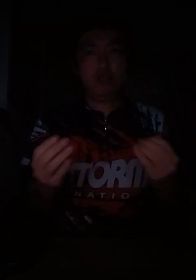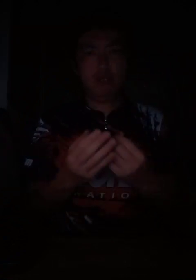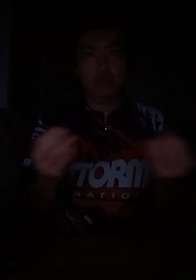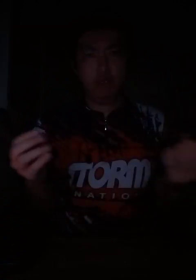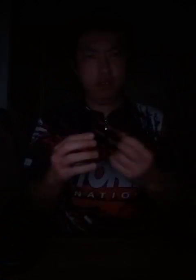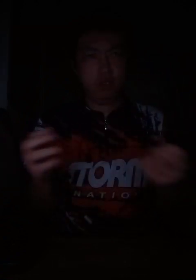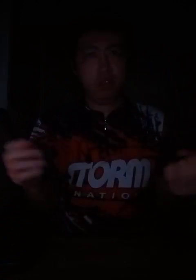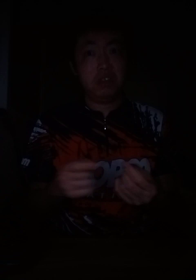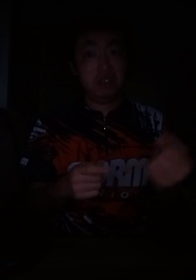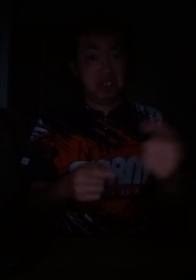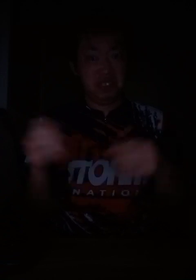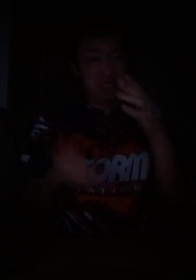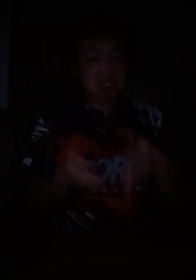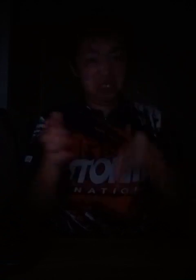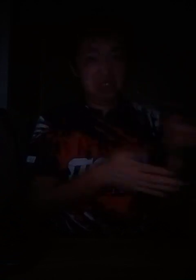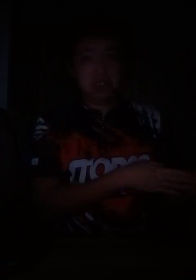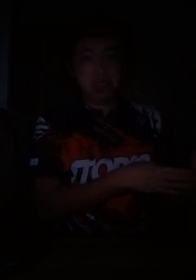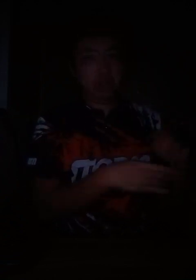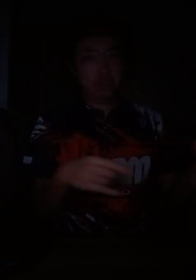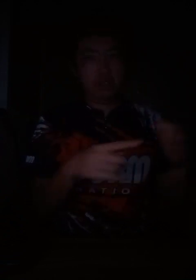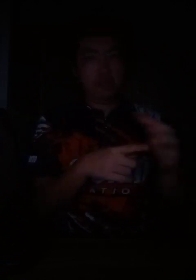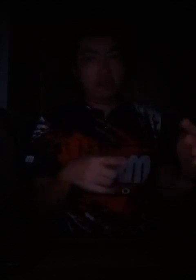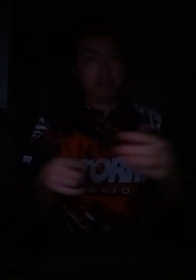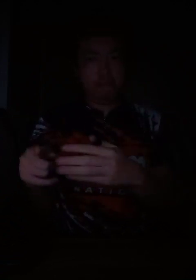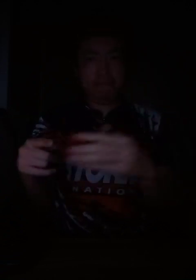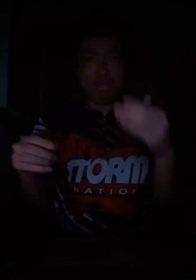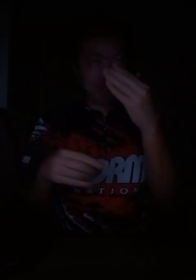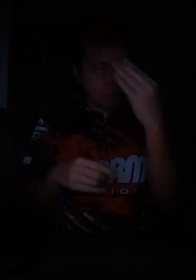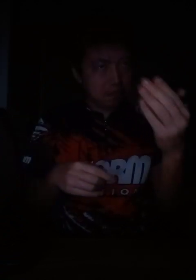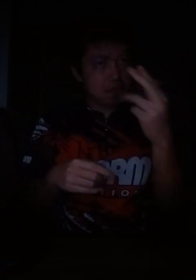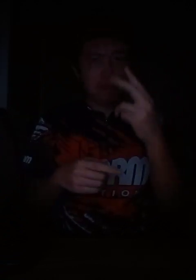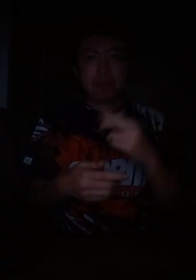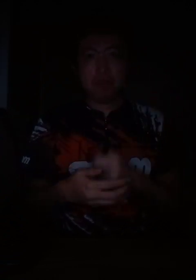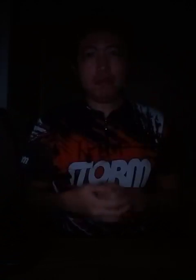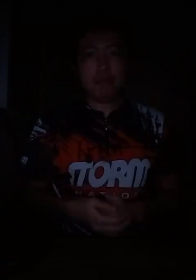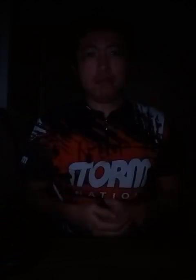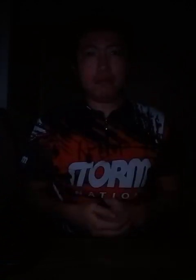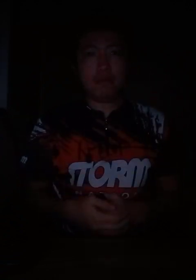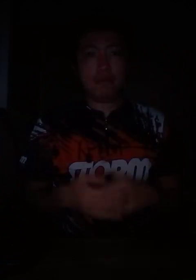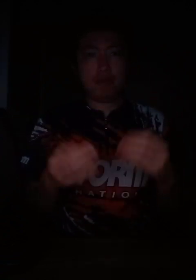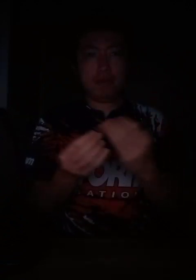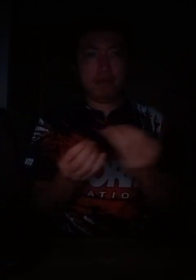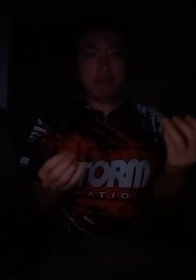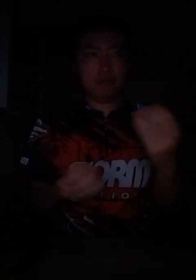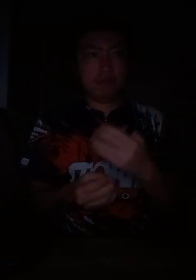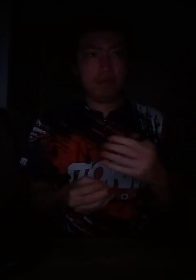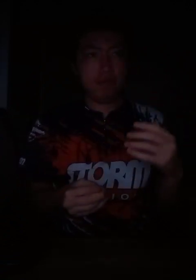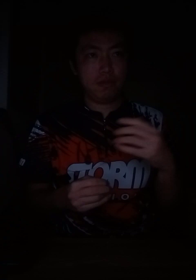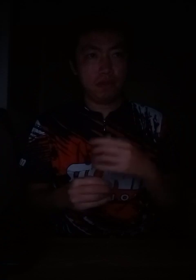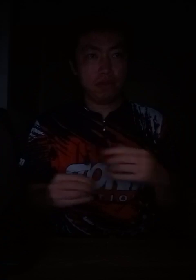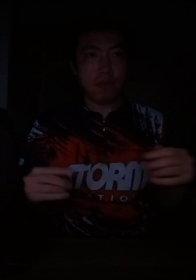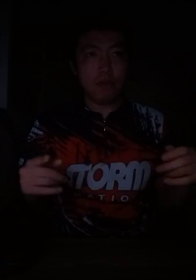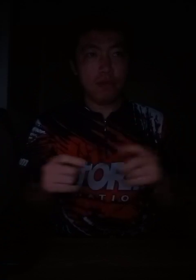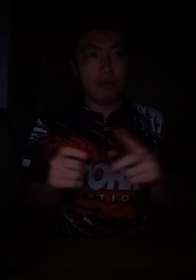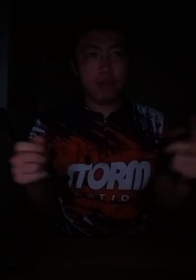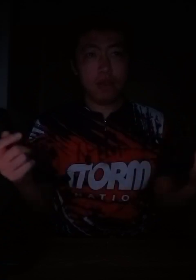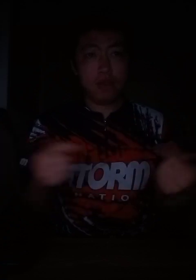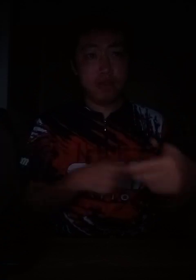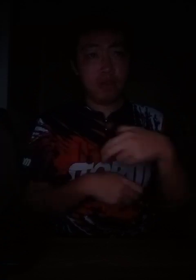한 남성이 뛰어가면서 아주머니를 슬쩍 보고 지나갑니다. 그렇게 가는가 싶더니요, 이 남성이 갑자기 발길을 돌려서